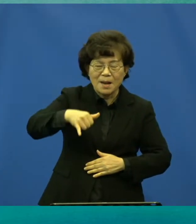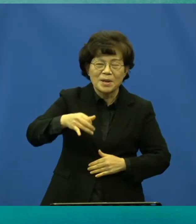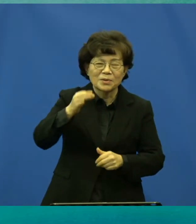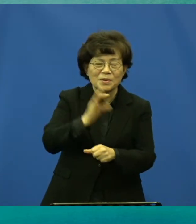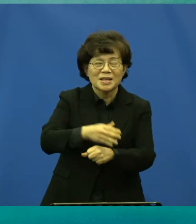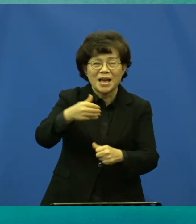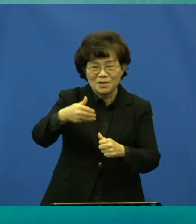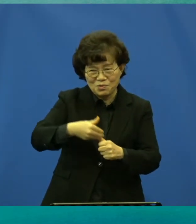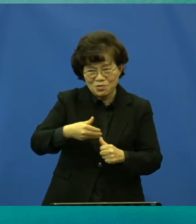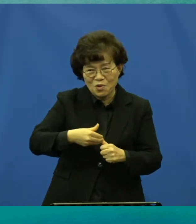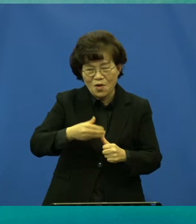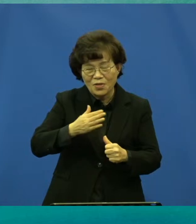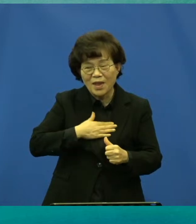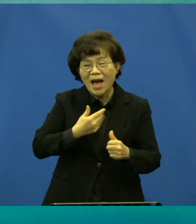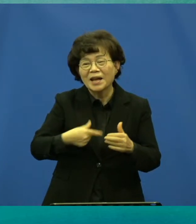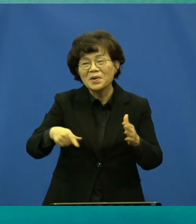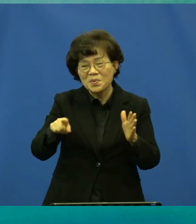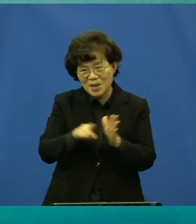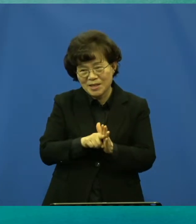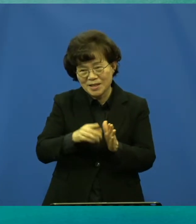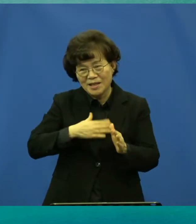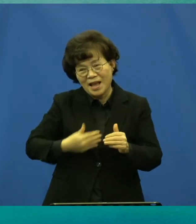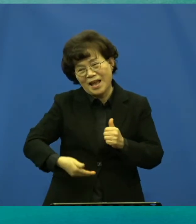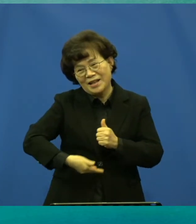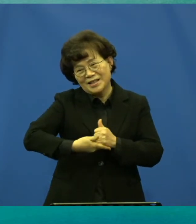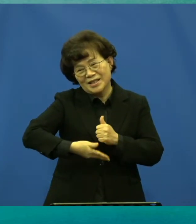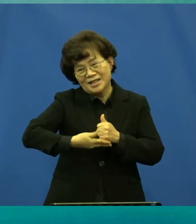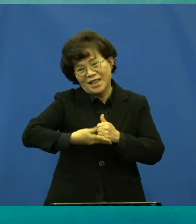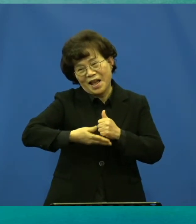위하여. 나를 칭찬해.